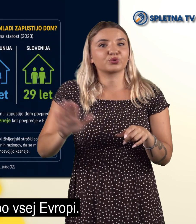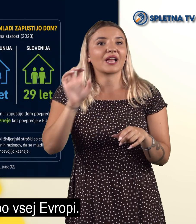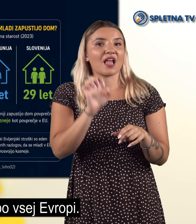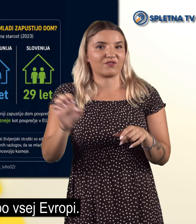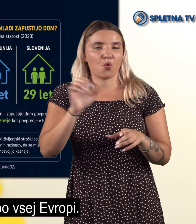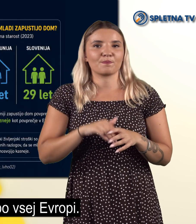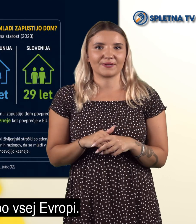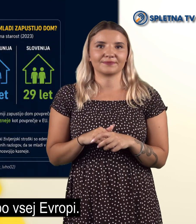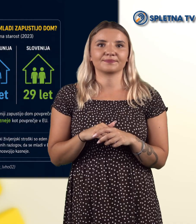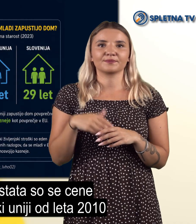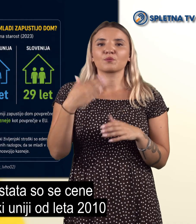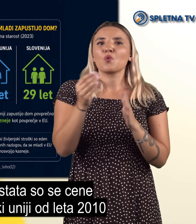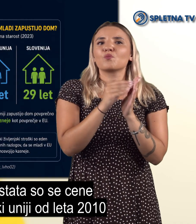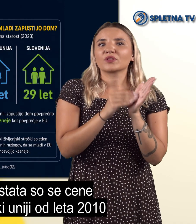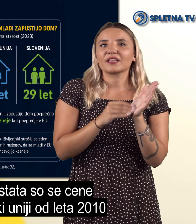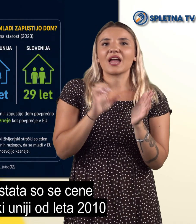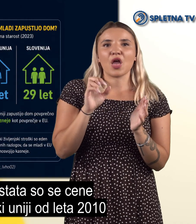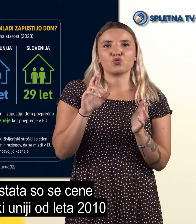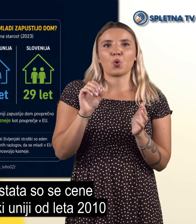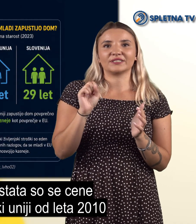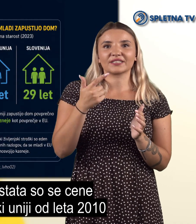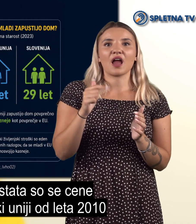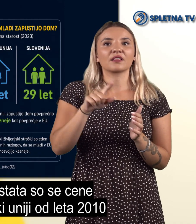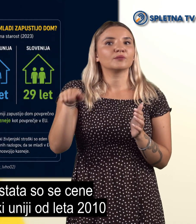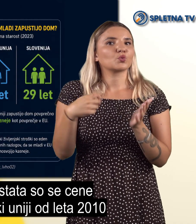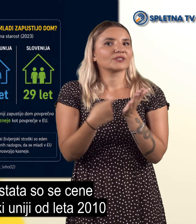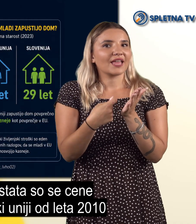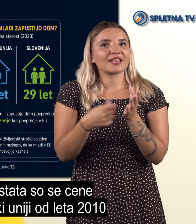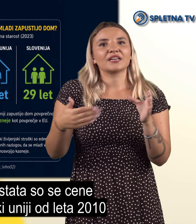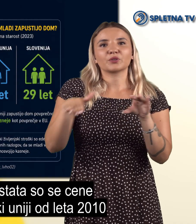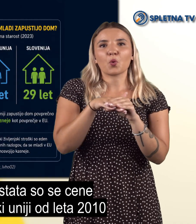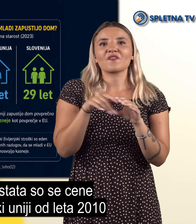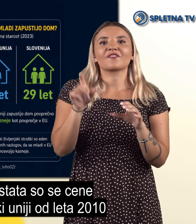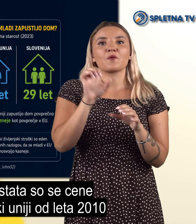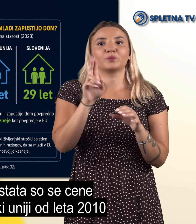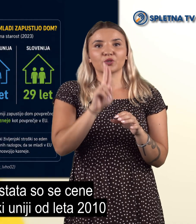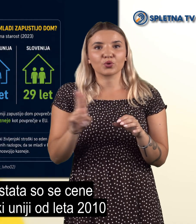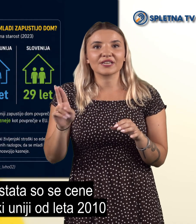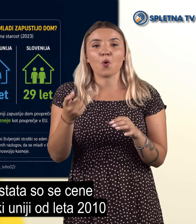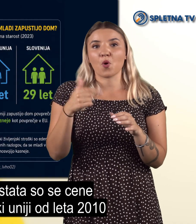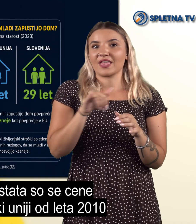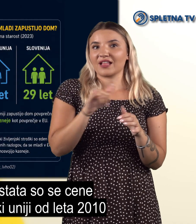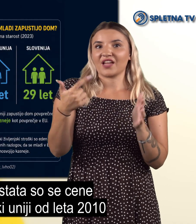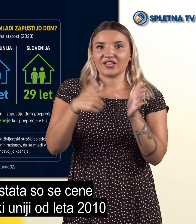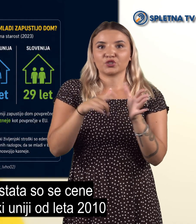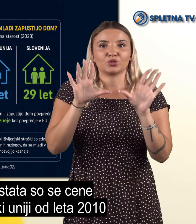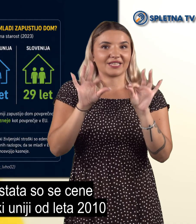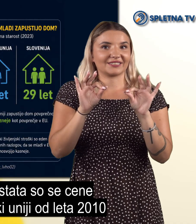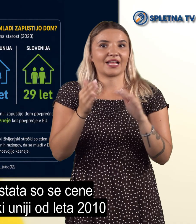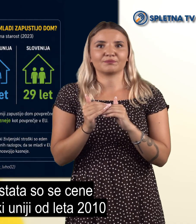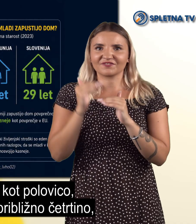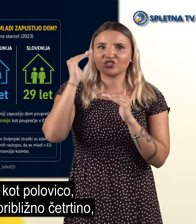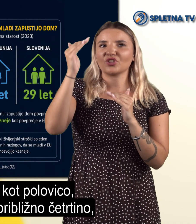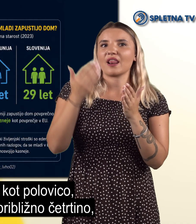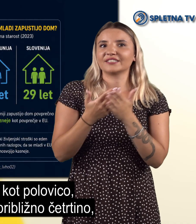Po podatkih Eurostata so se cene stanovanj v Evropski uniji od leta 2010 zvišale za več kot